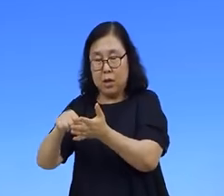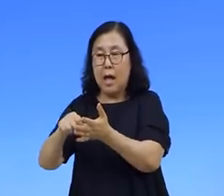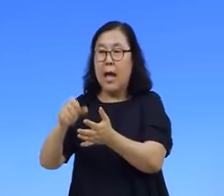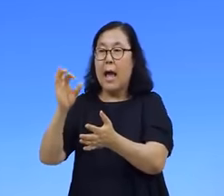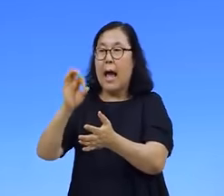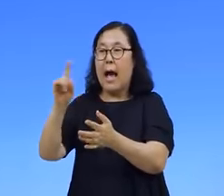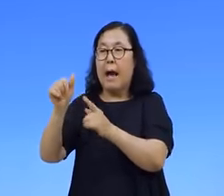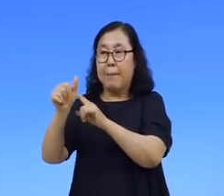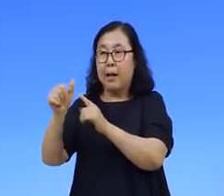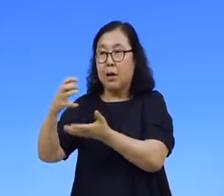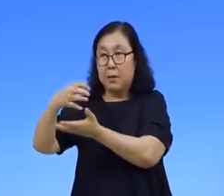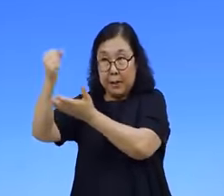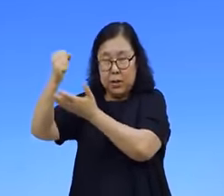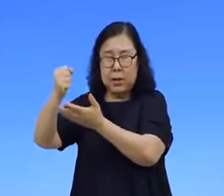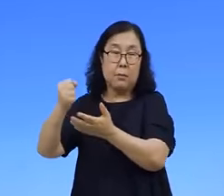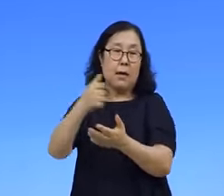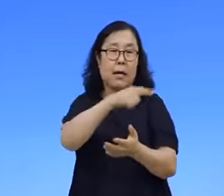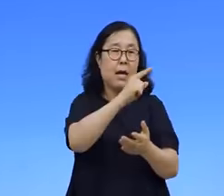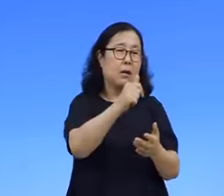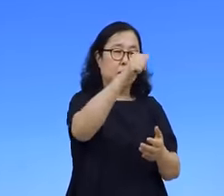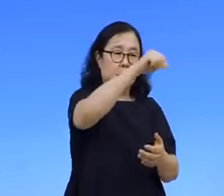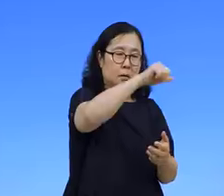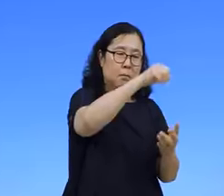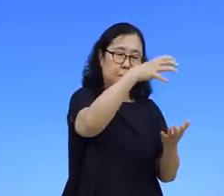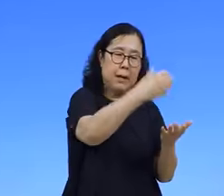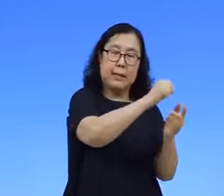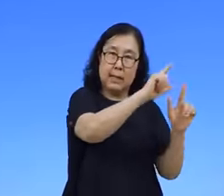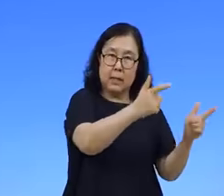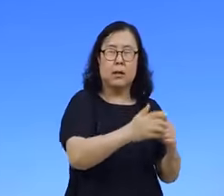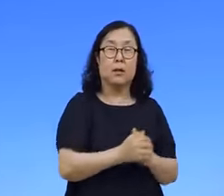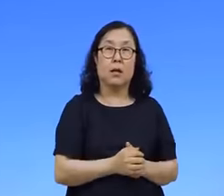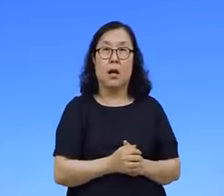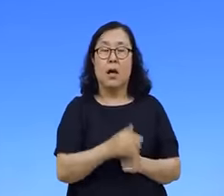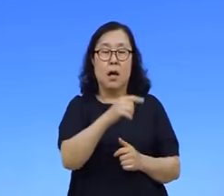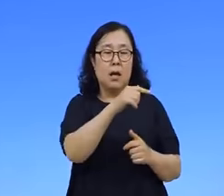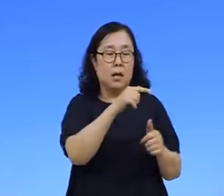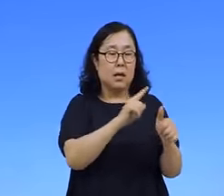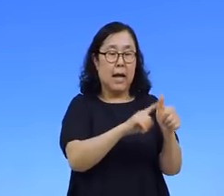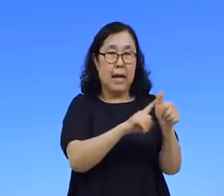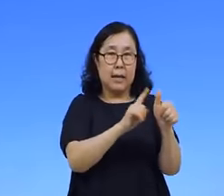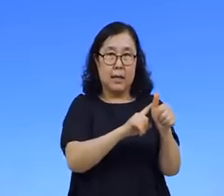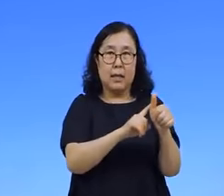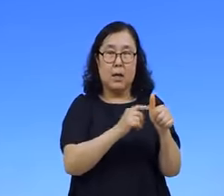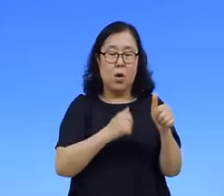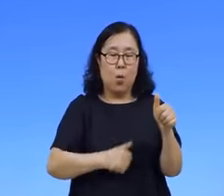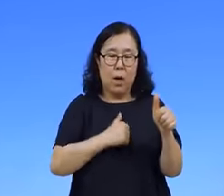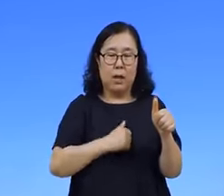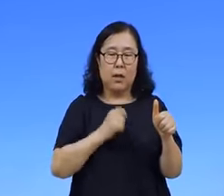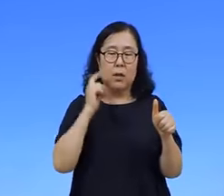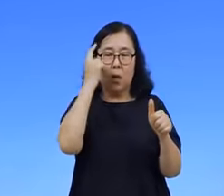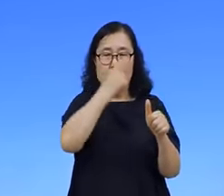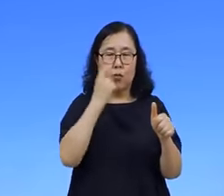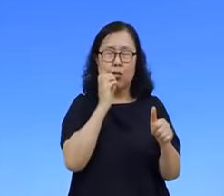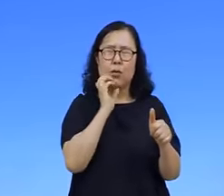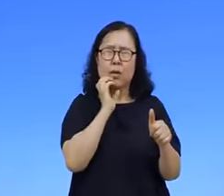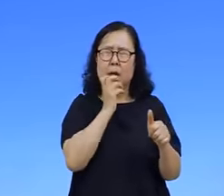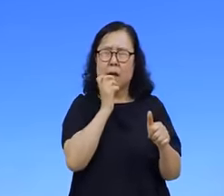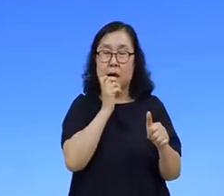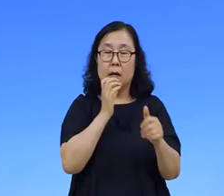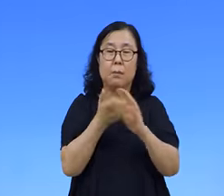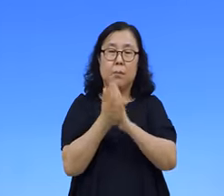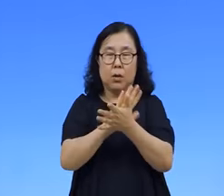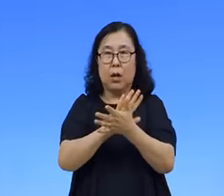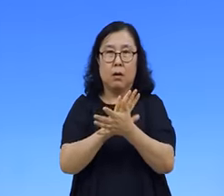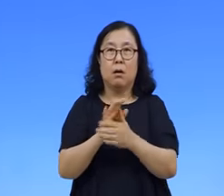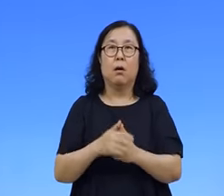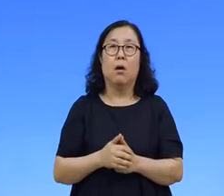받으셨으나 가인과 그의 제물은 받지 아니하신지라 가인이 몹시 분하여 안색이 변하니 화가 난 거예요. 왜 내 건